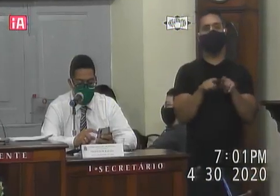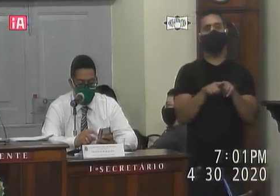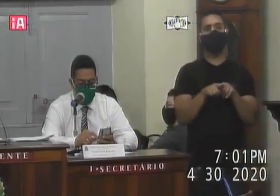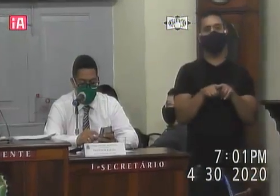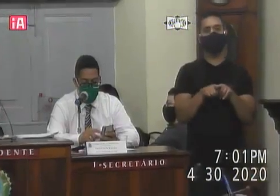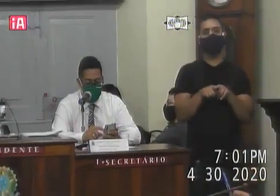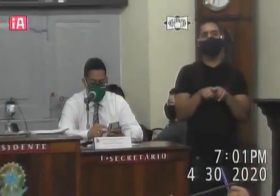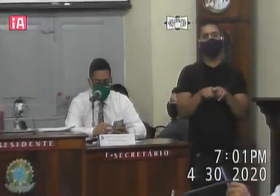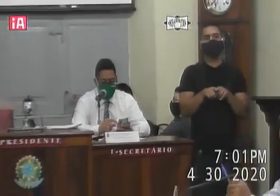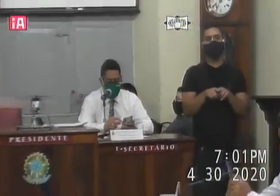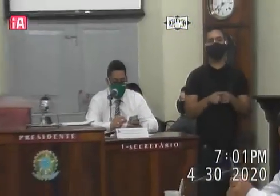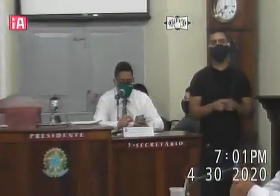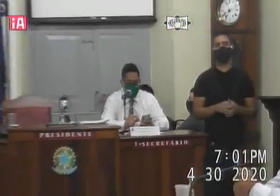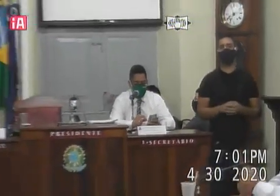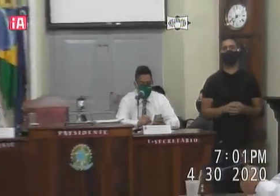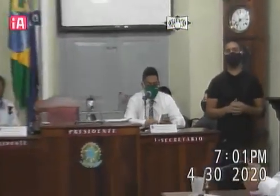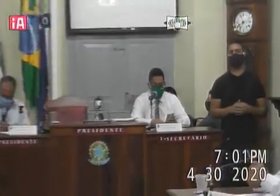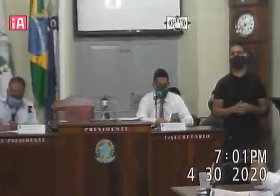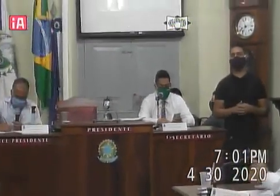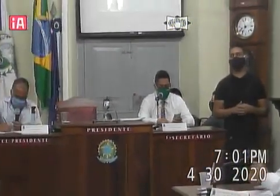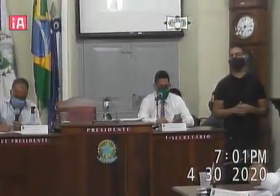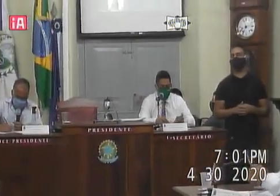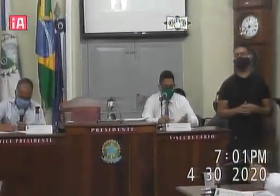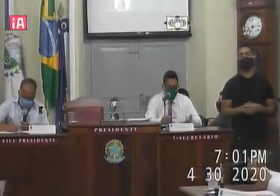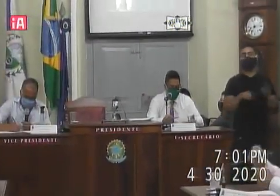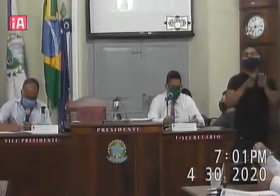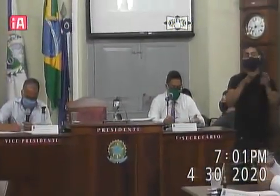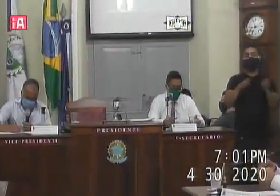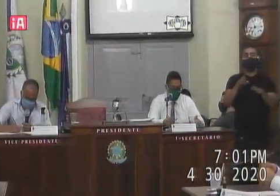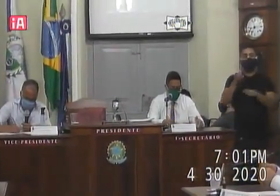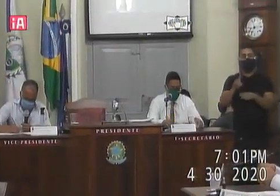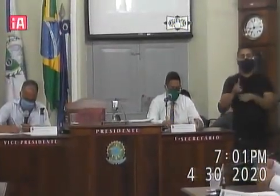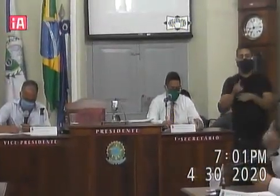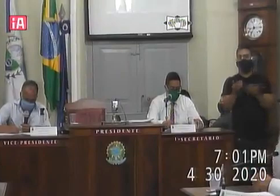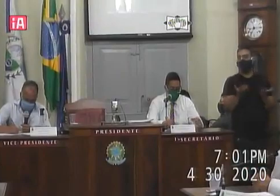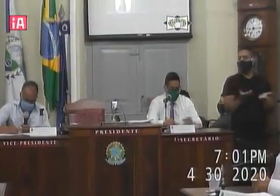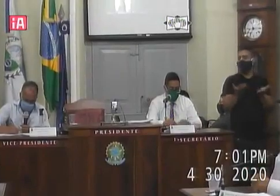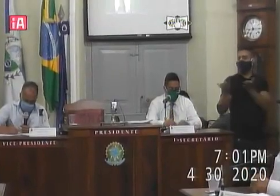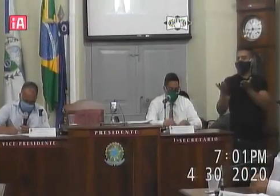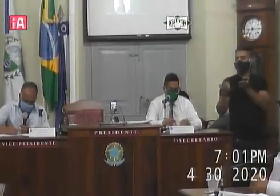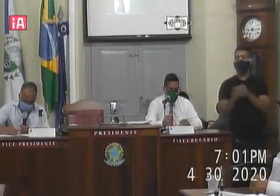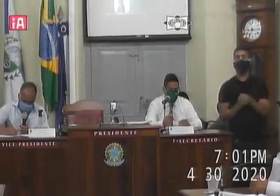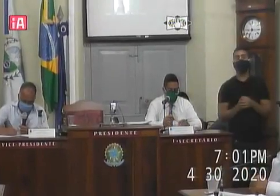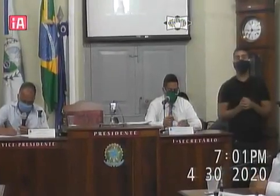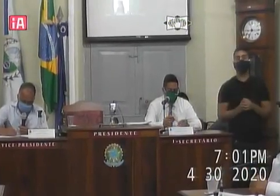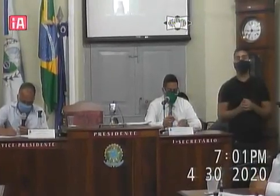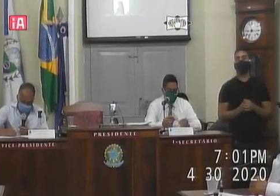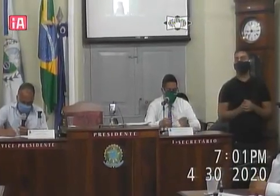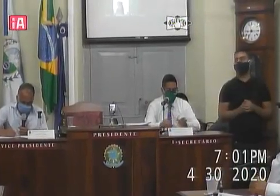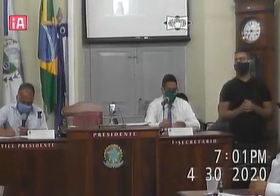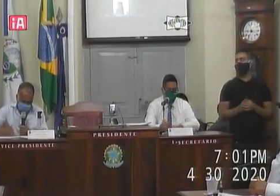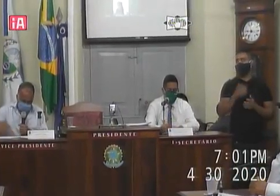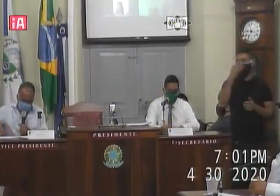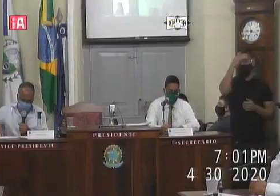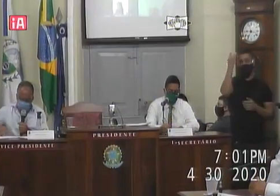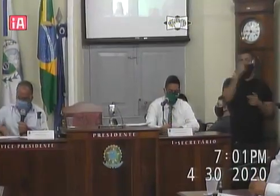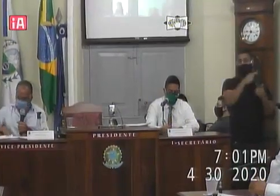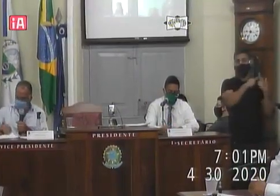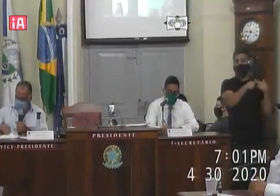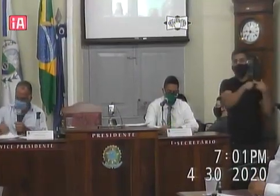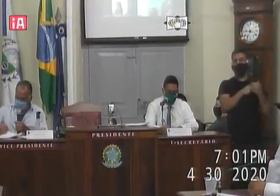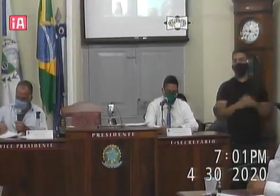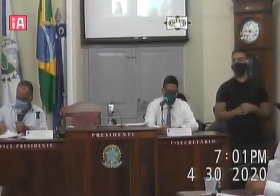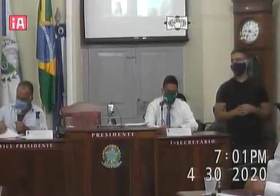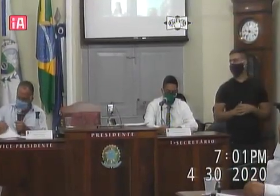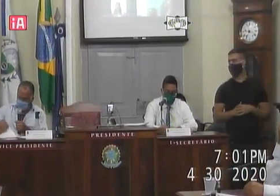deferimento das solicitações, a mesa diretora vai encaminhar para os órgãos competentes.